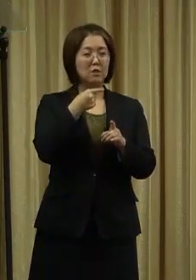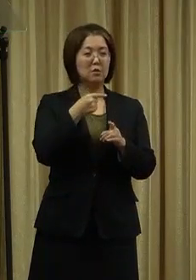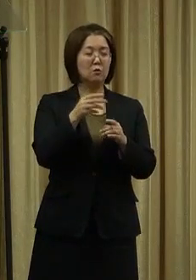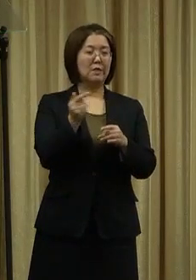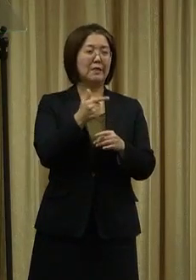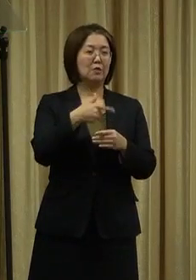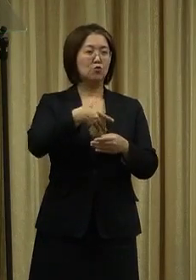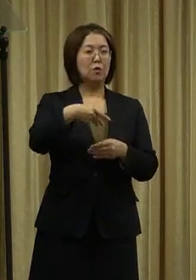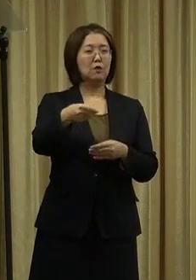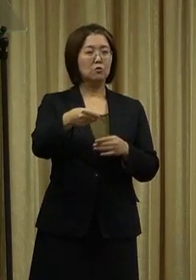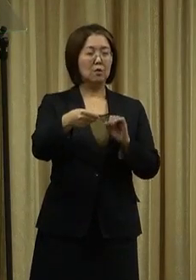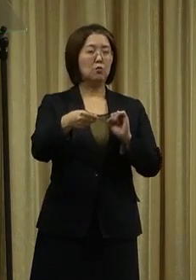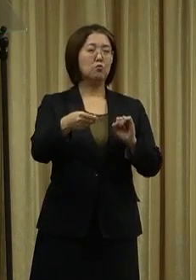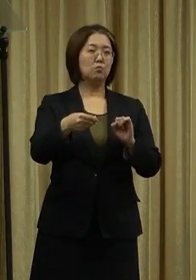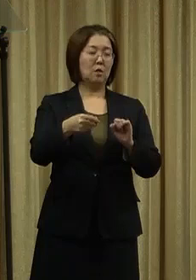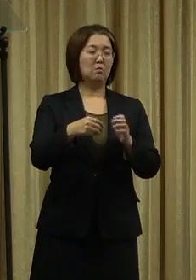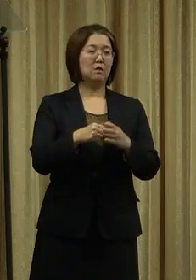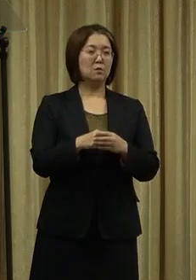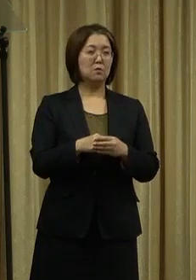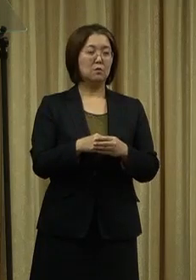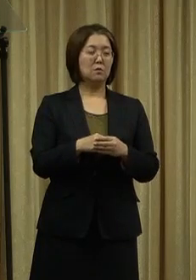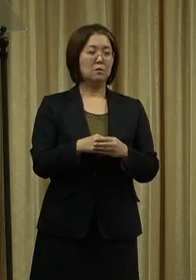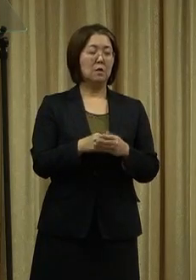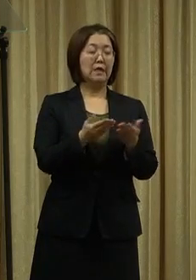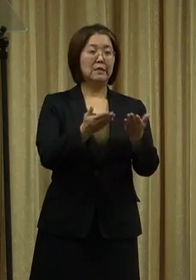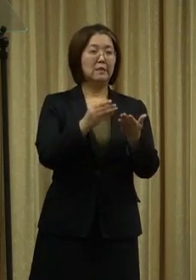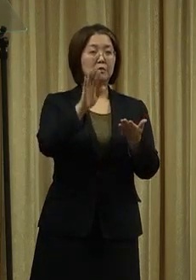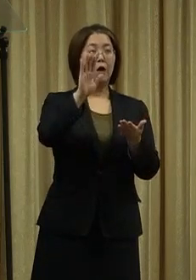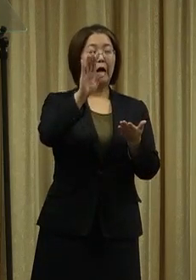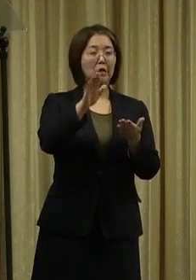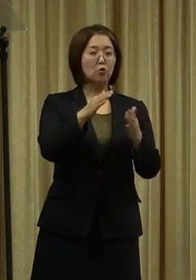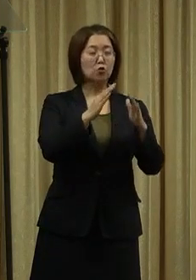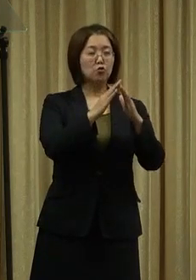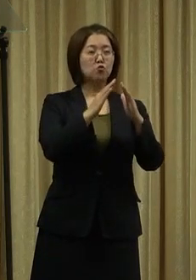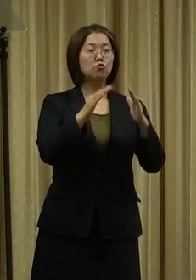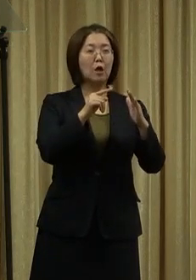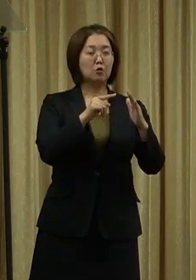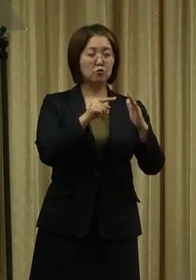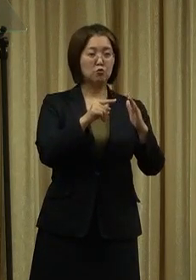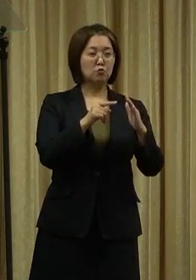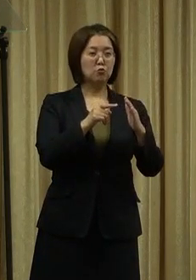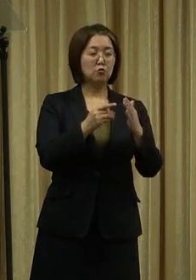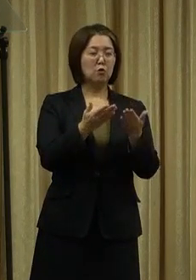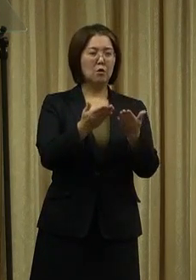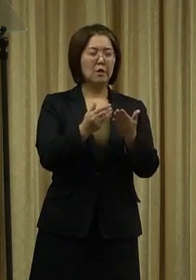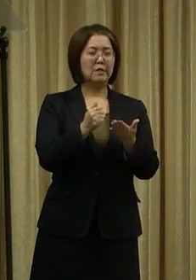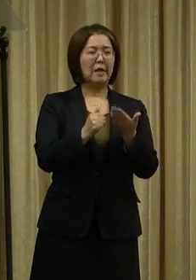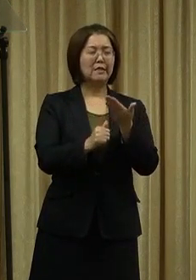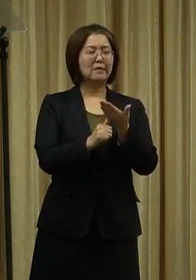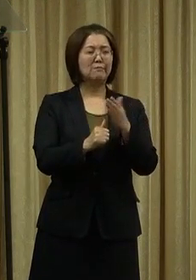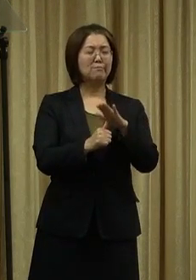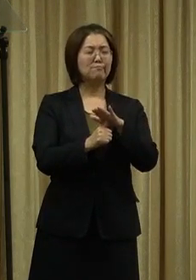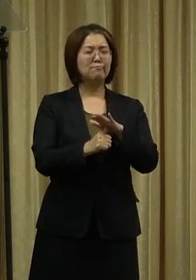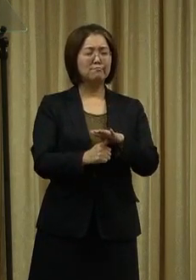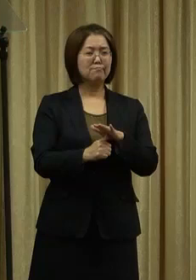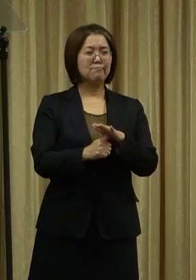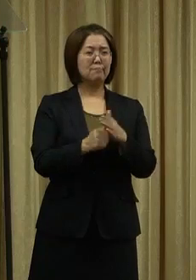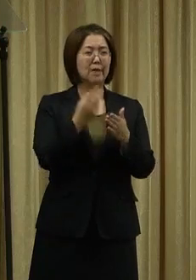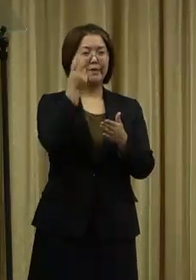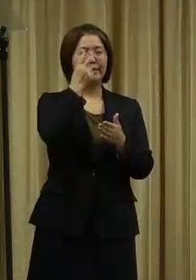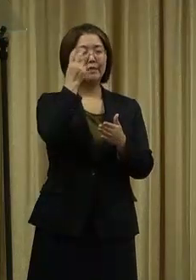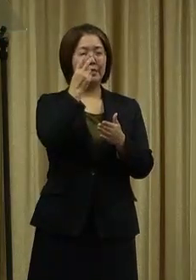います。また地震以降の住宅の耐震診断へのニーズの高まりを受けまして